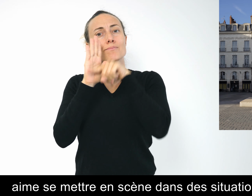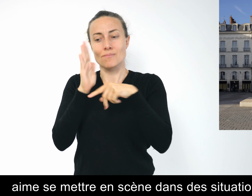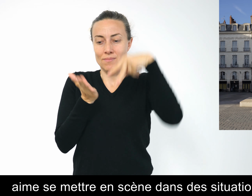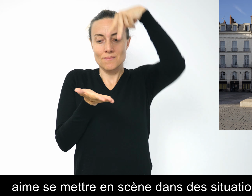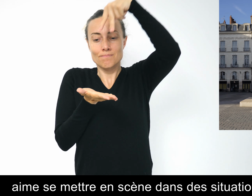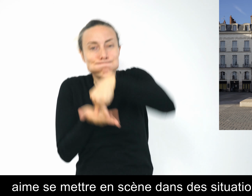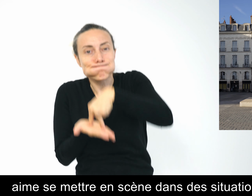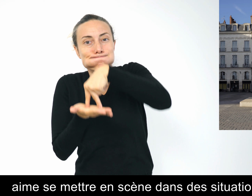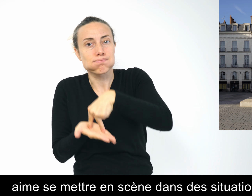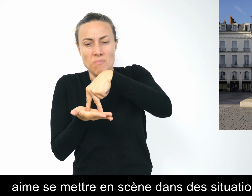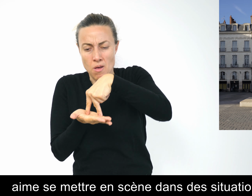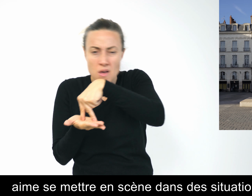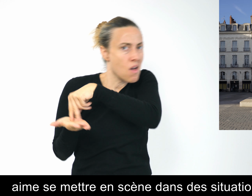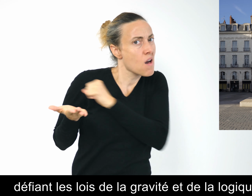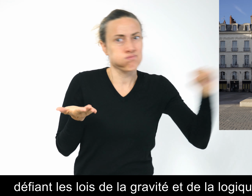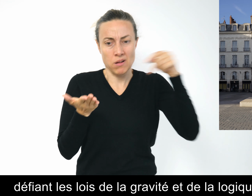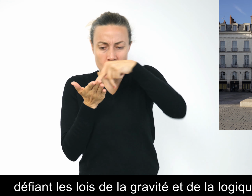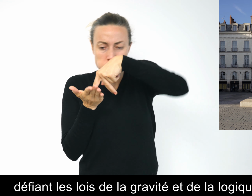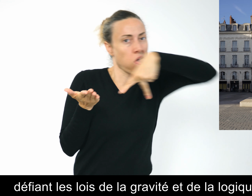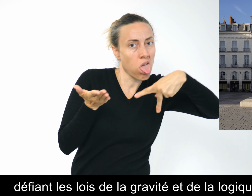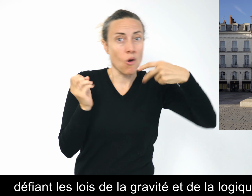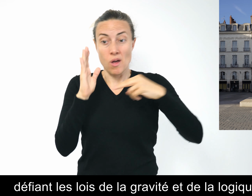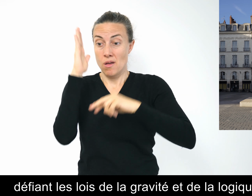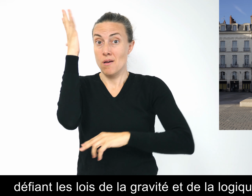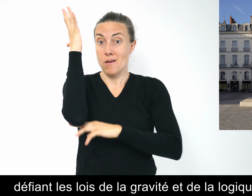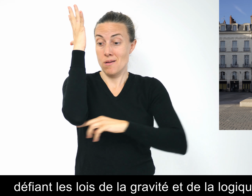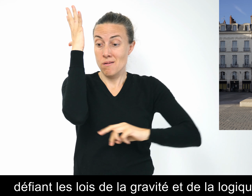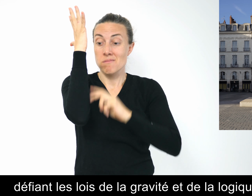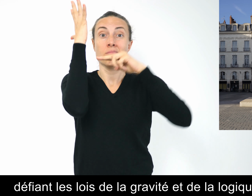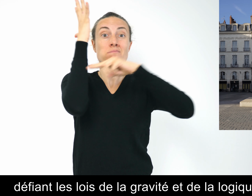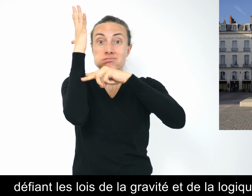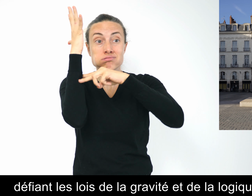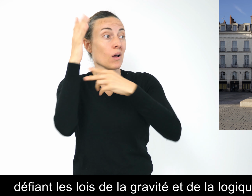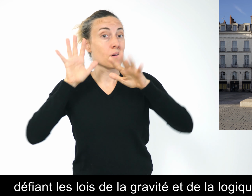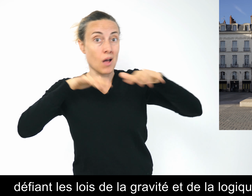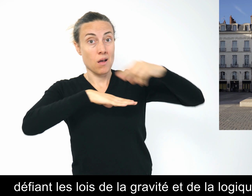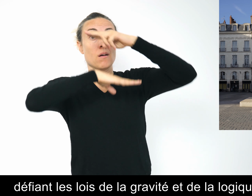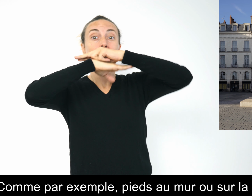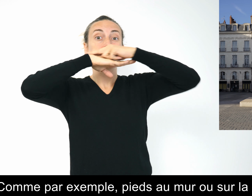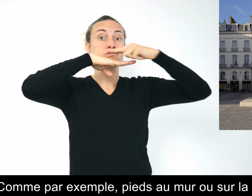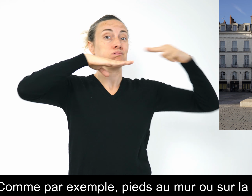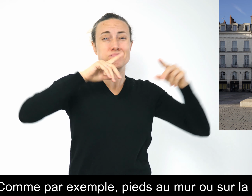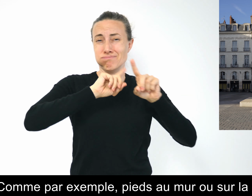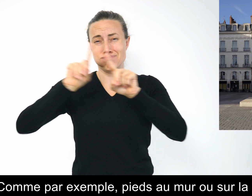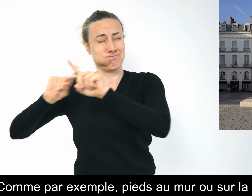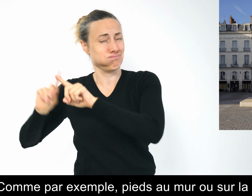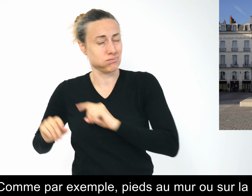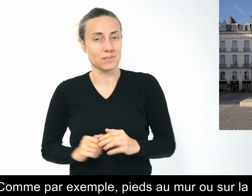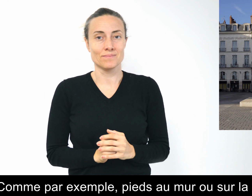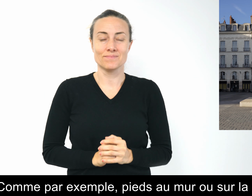situations défiant les lois de la gravité et de la logique comme par exemple pieds au mur ou